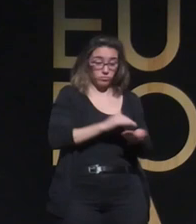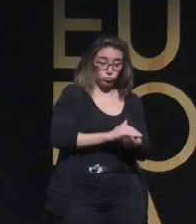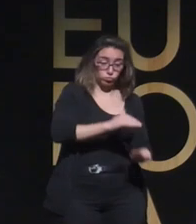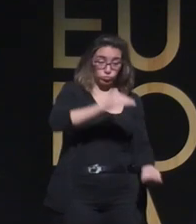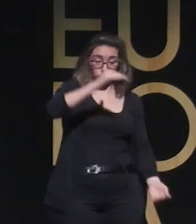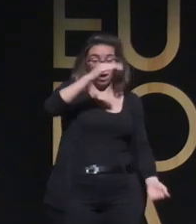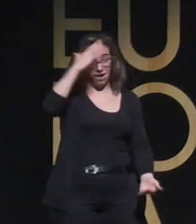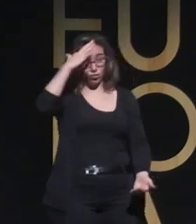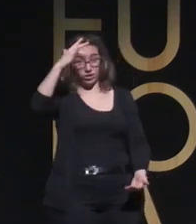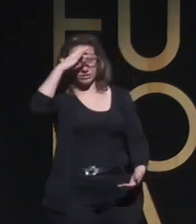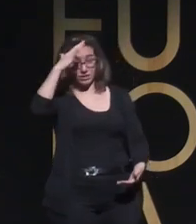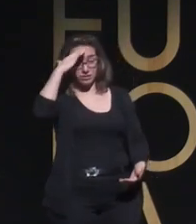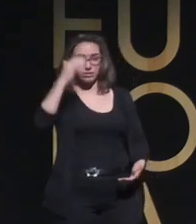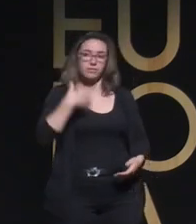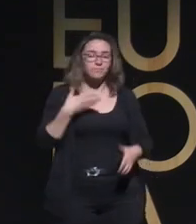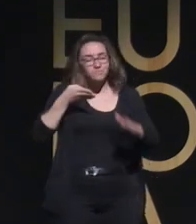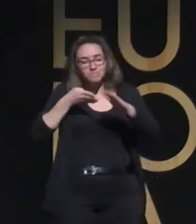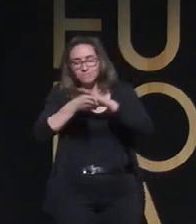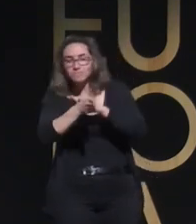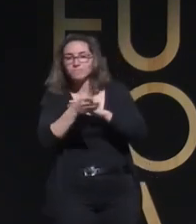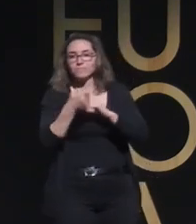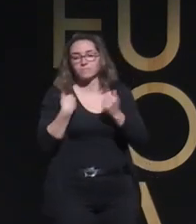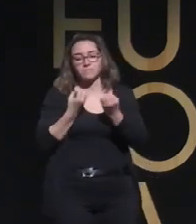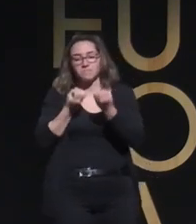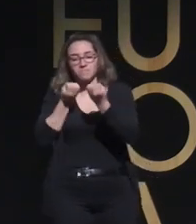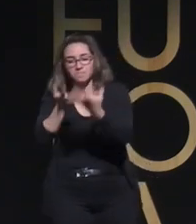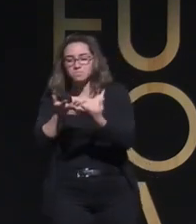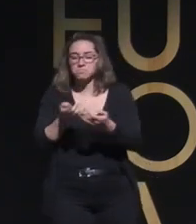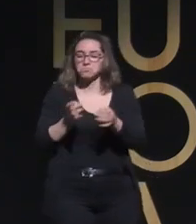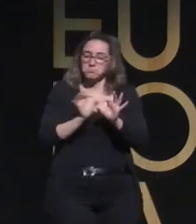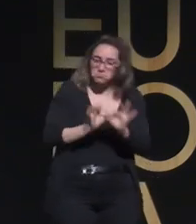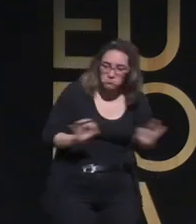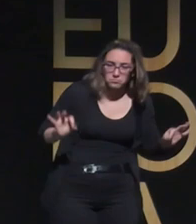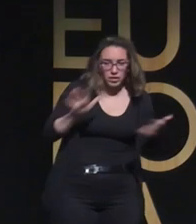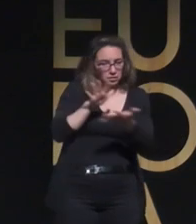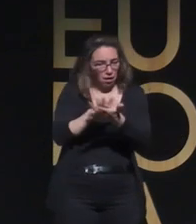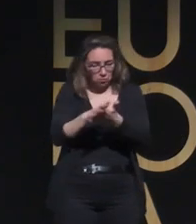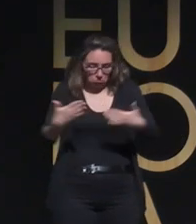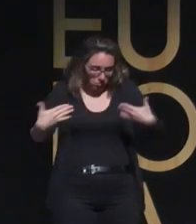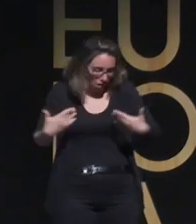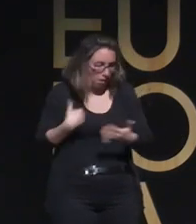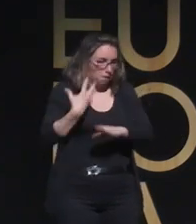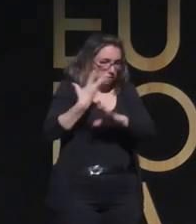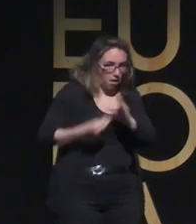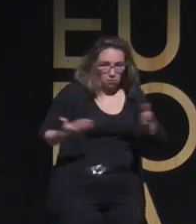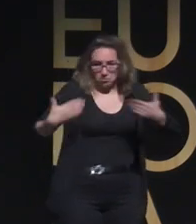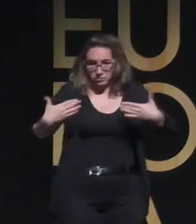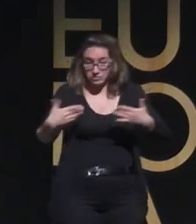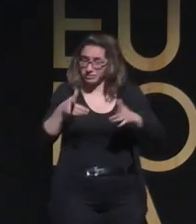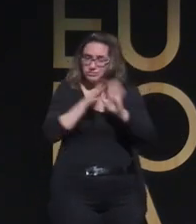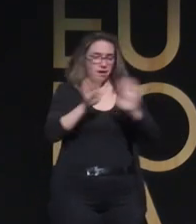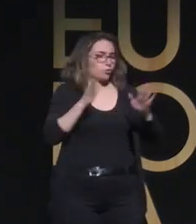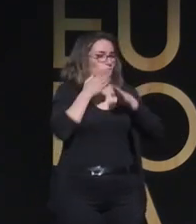nosotros entremos y mira, que sea lo que tenga que ser, pero transmitimos esa naturalidad incluso en el fracaso, en el hacerlo mal, somos suficientemente